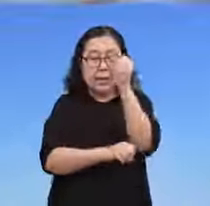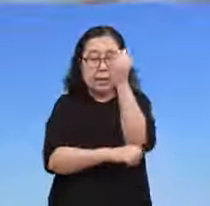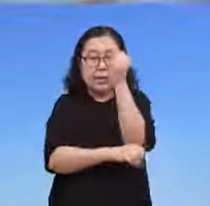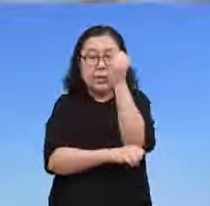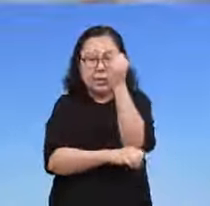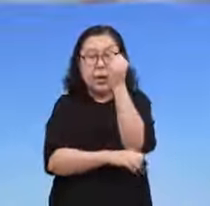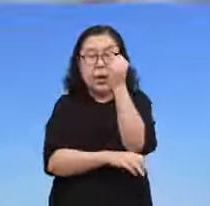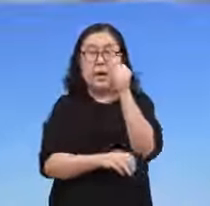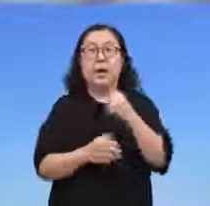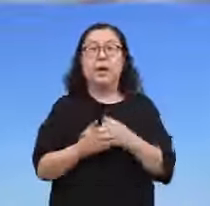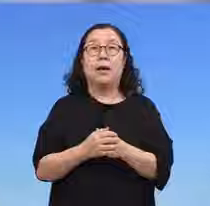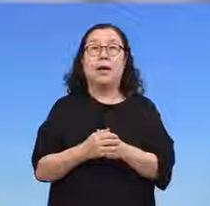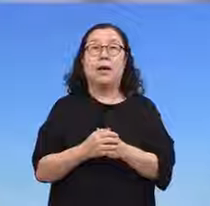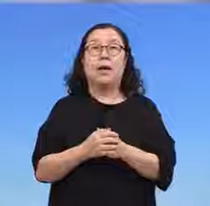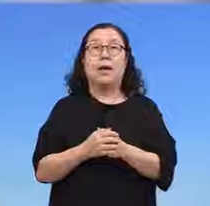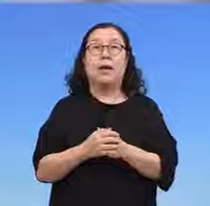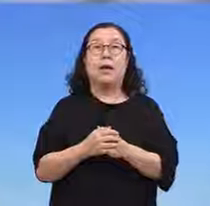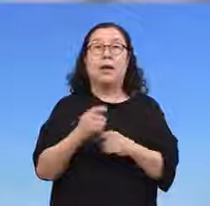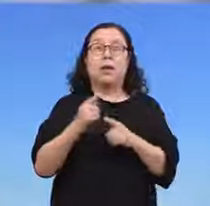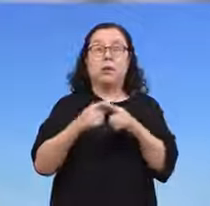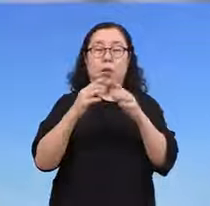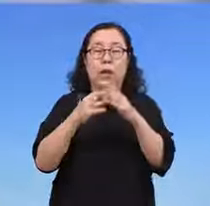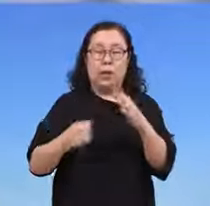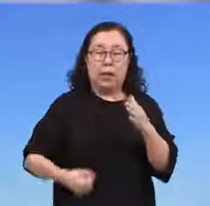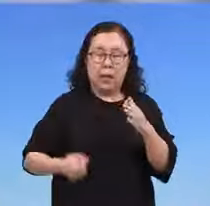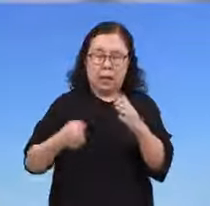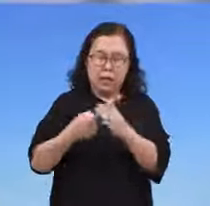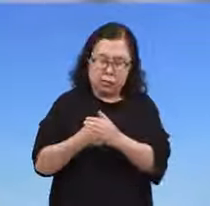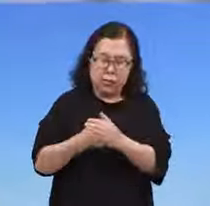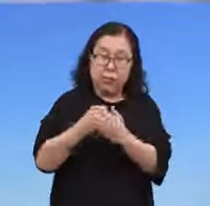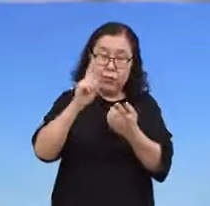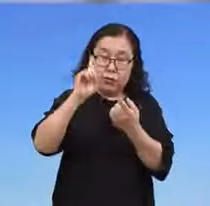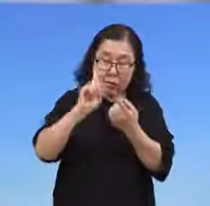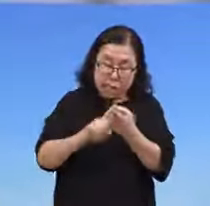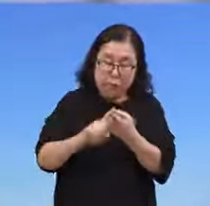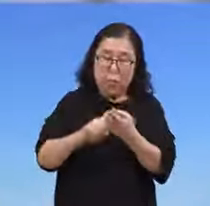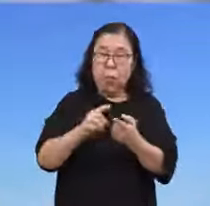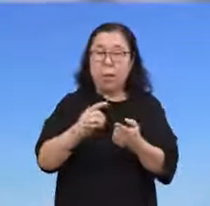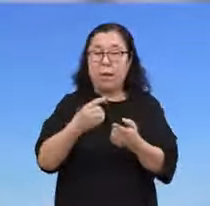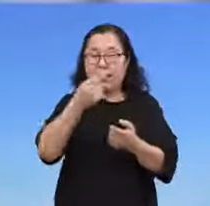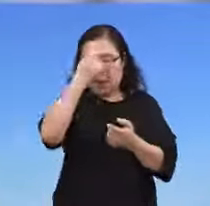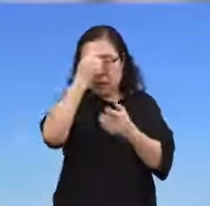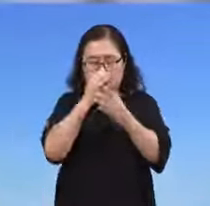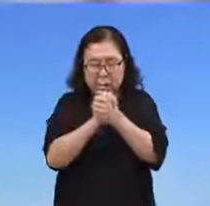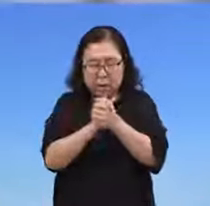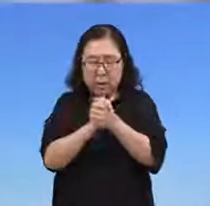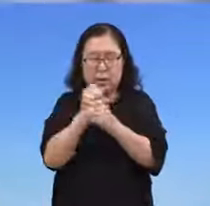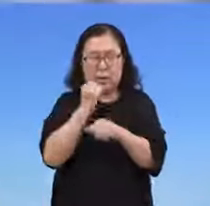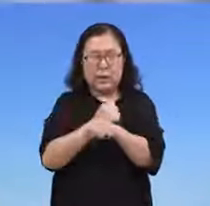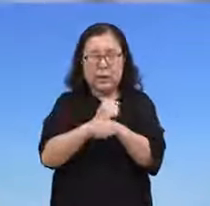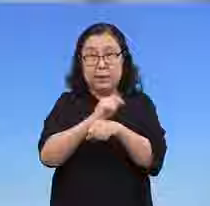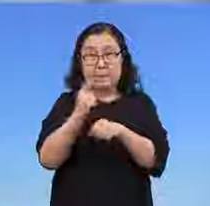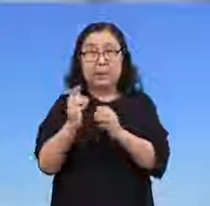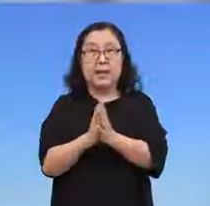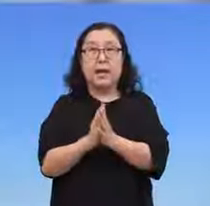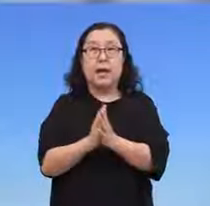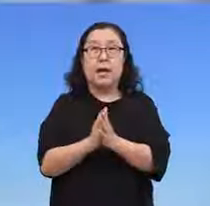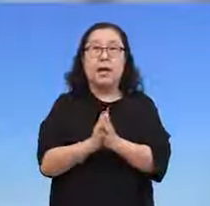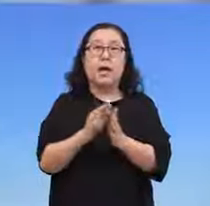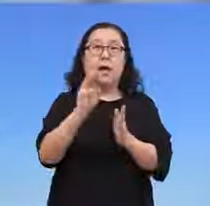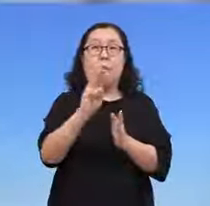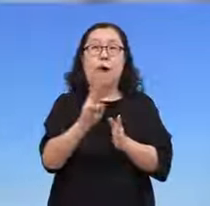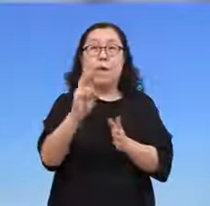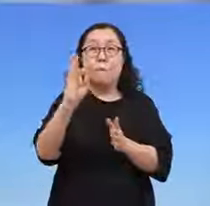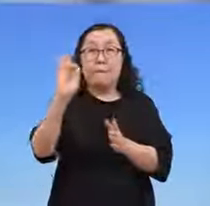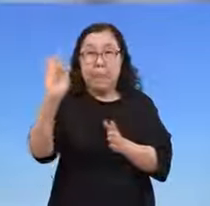날 와가지고 교회가 정해준 대로 주여 주여 눈 감고 부르짖는 것만이 기도가 아니에요. 와이파이가 터지는